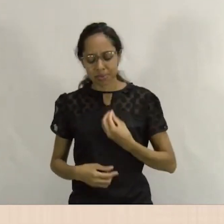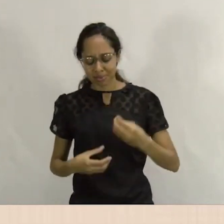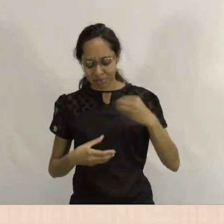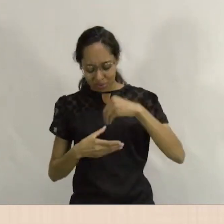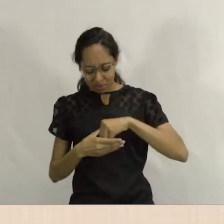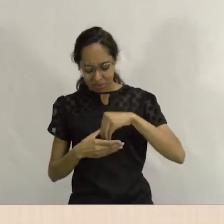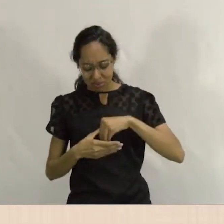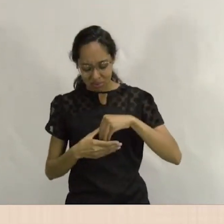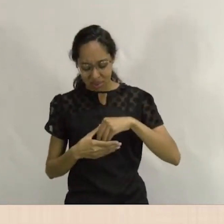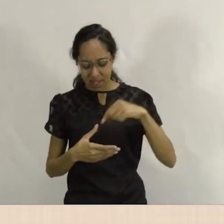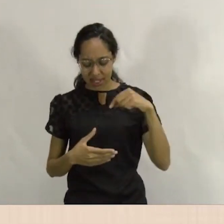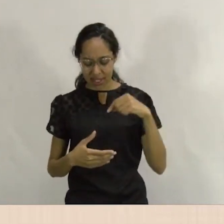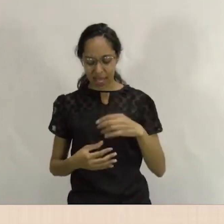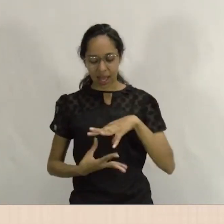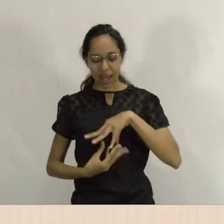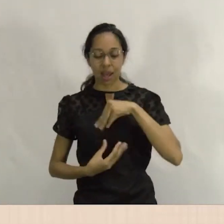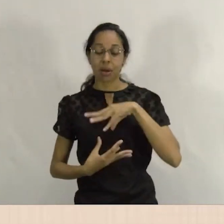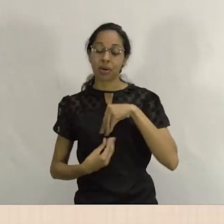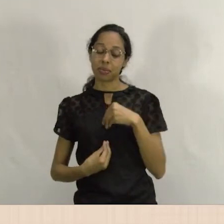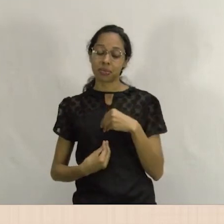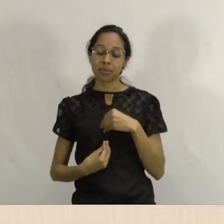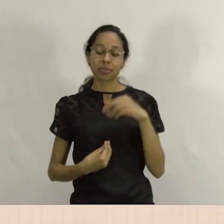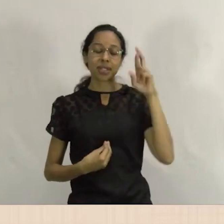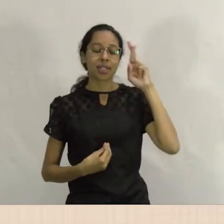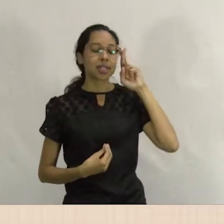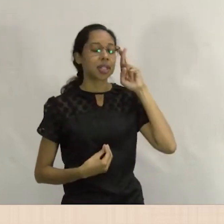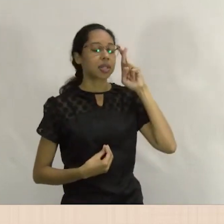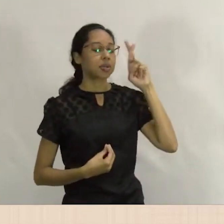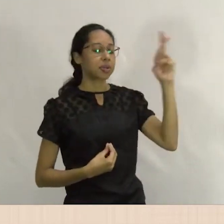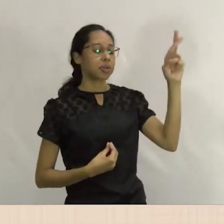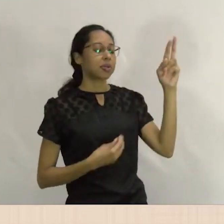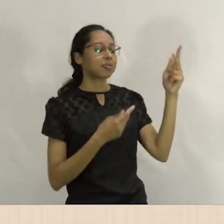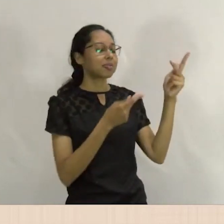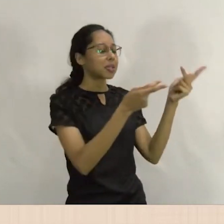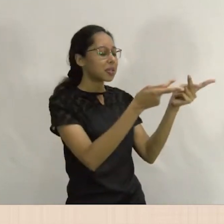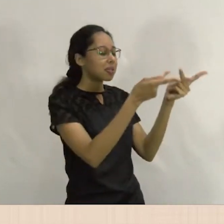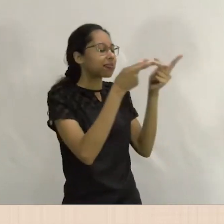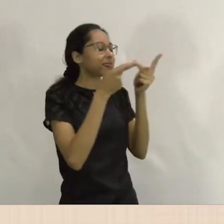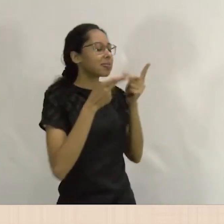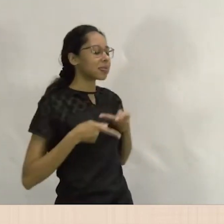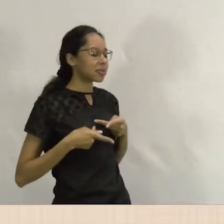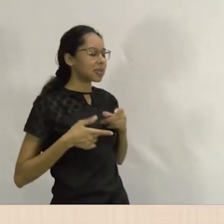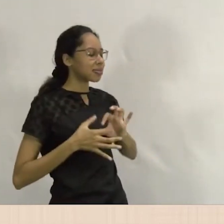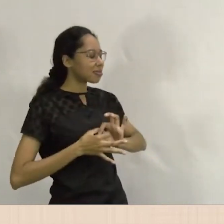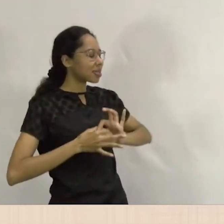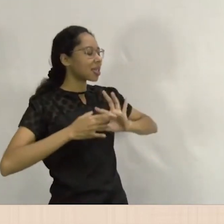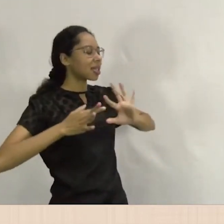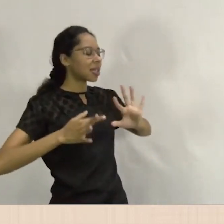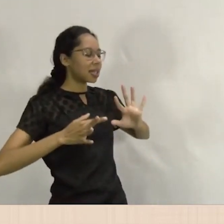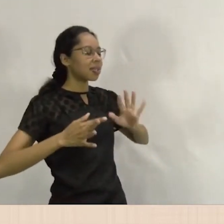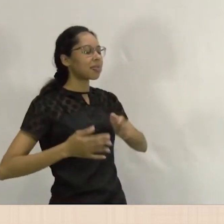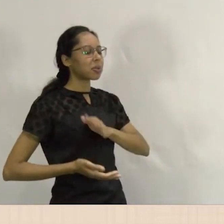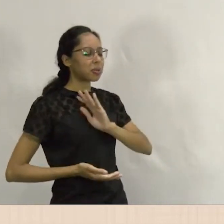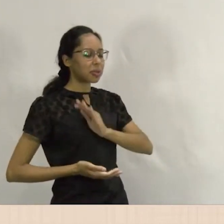na minha alma. Senhor, eu te convido para entrar no meu